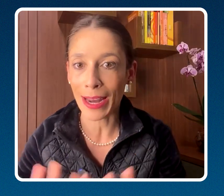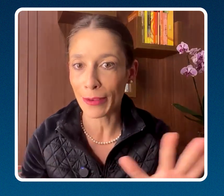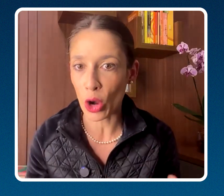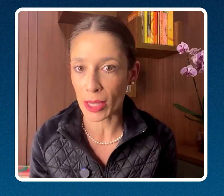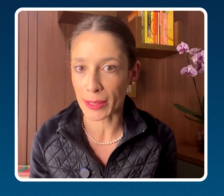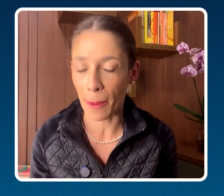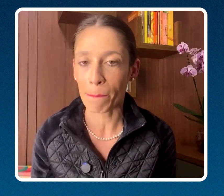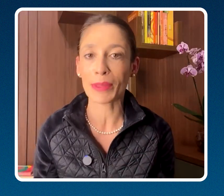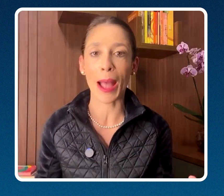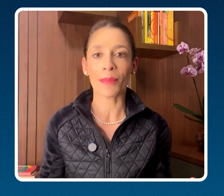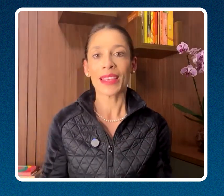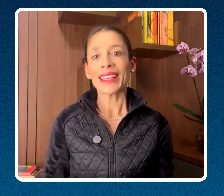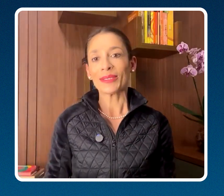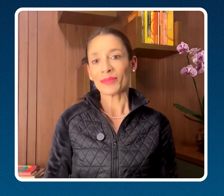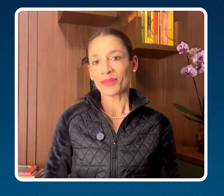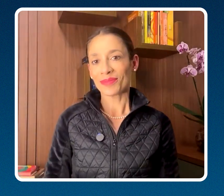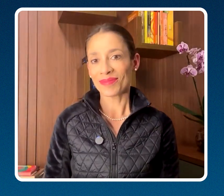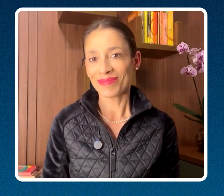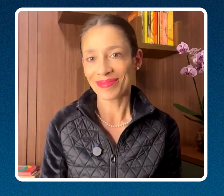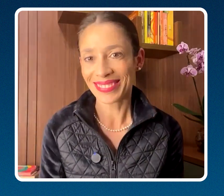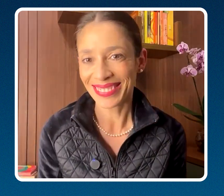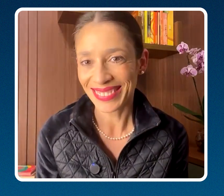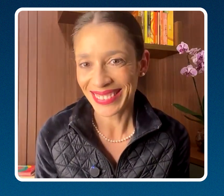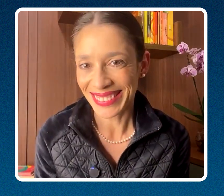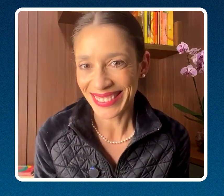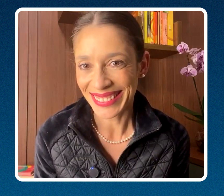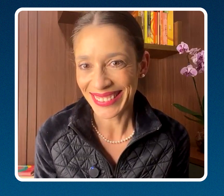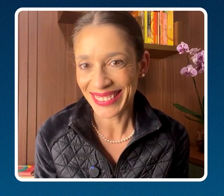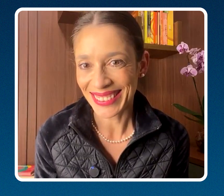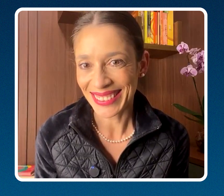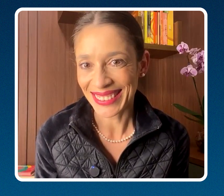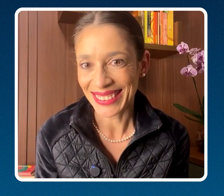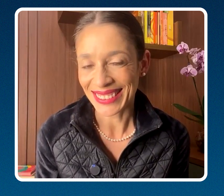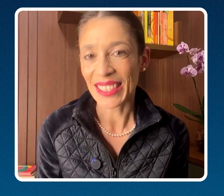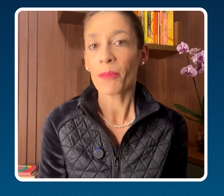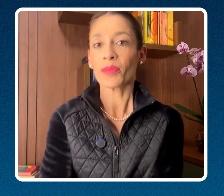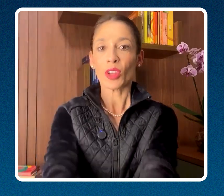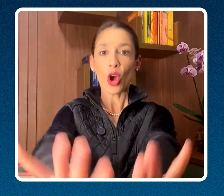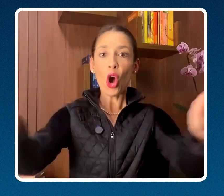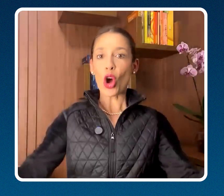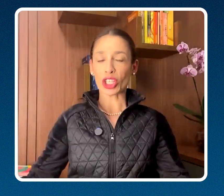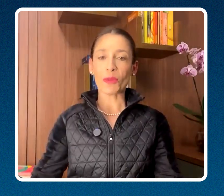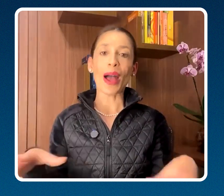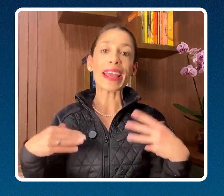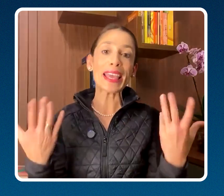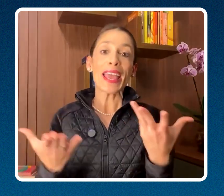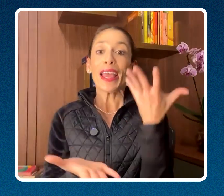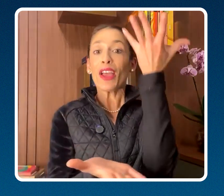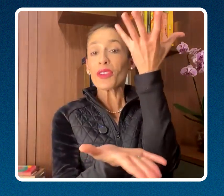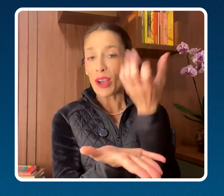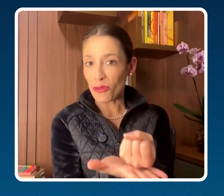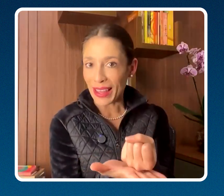Raquel maravilhosa. Eu tô vendo o pessoal que tá dizendo que tá vendo legal e tá ouvindo legal. Então vamos continuar, né? Tá tudo bem? Então aí,